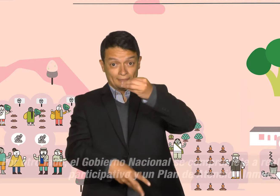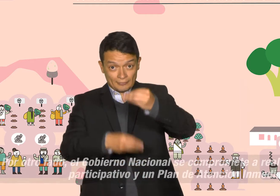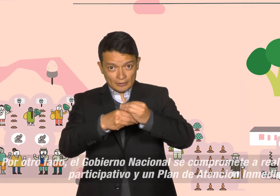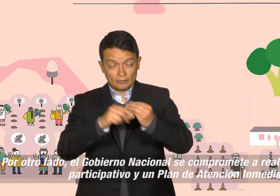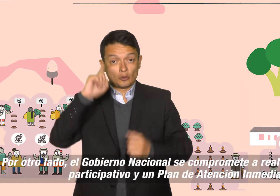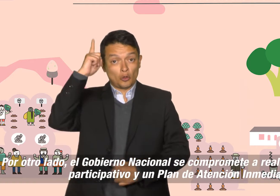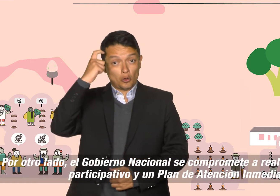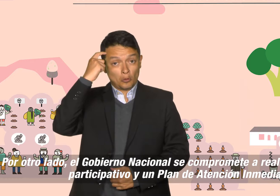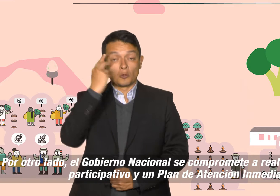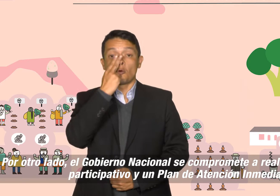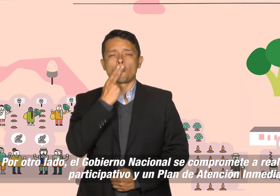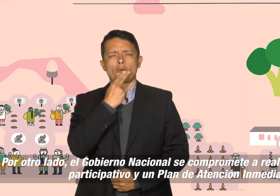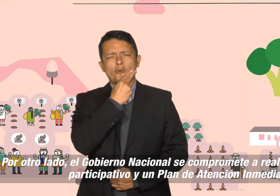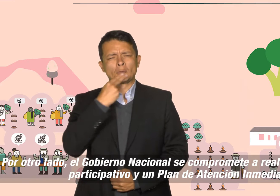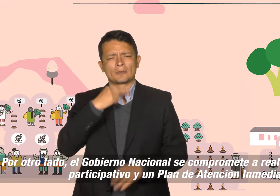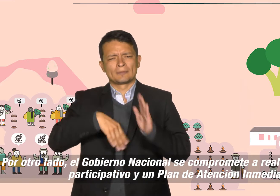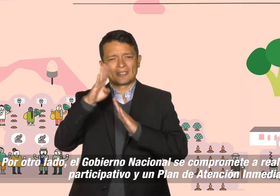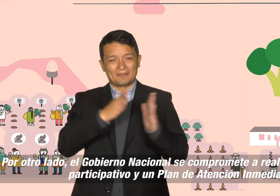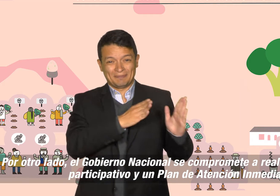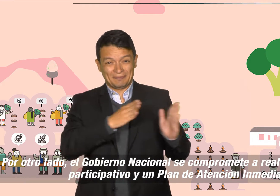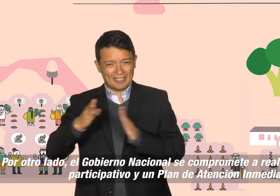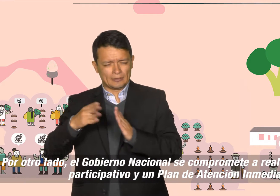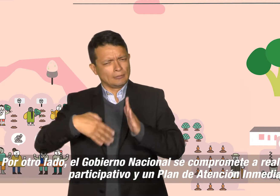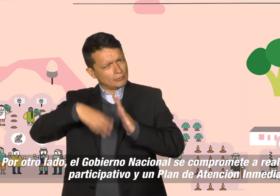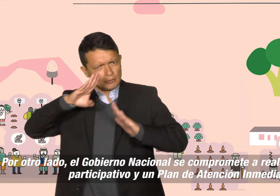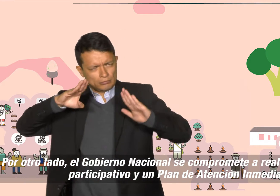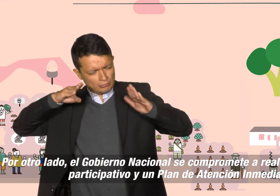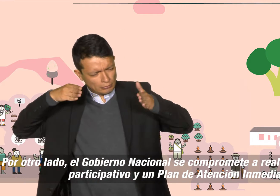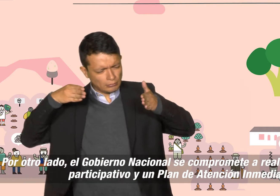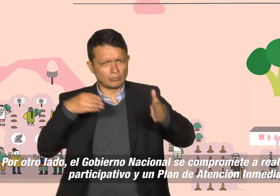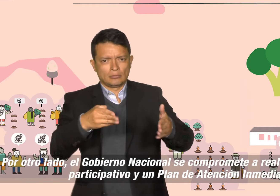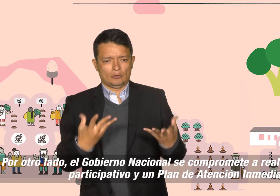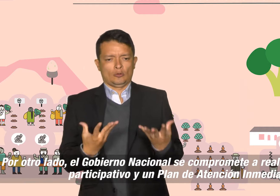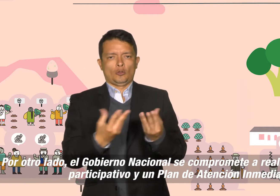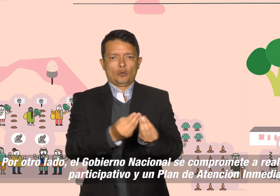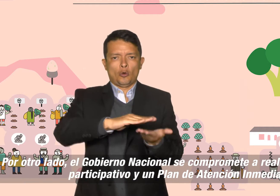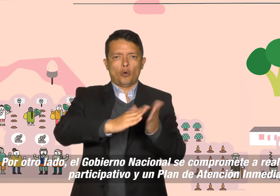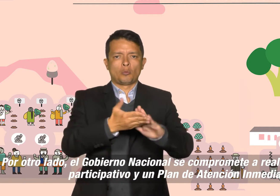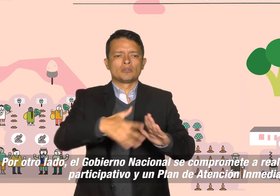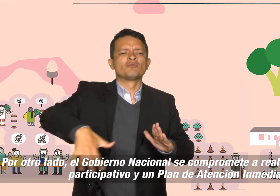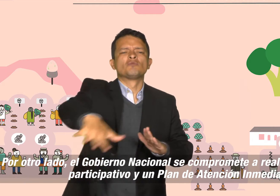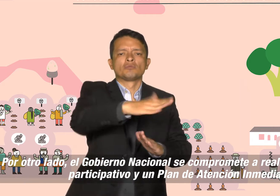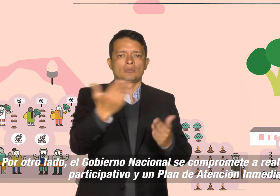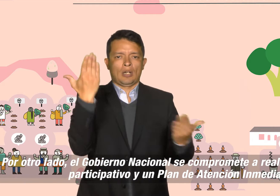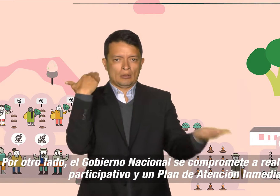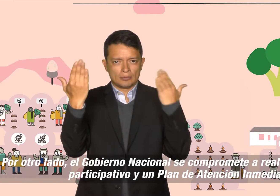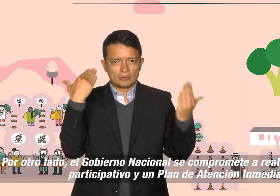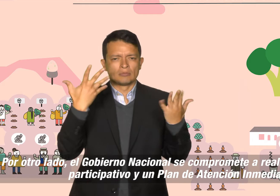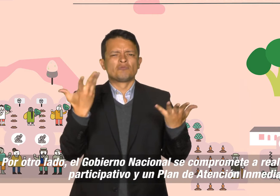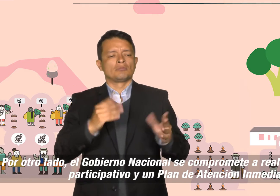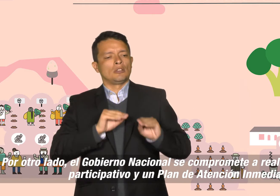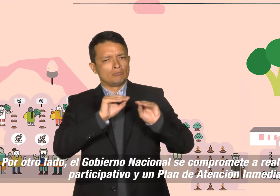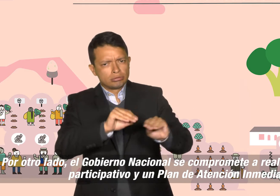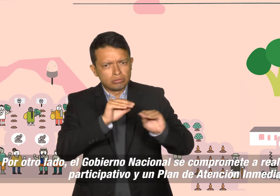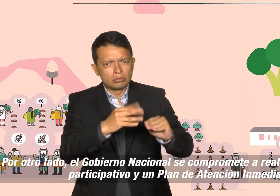Por otro lado, el Gobierno Nacional se compromete a realizar un proceso participativo y un plan de atención